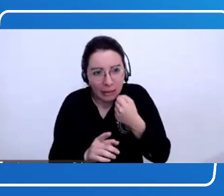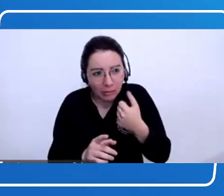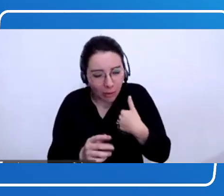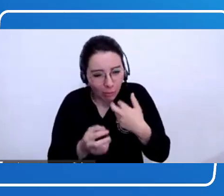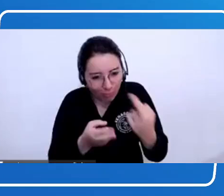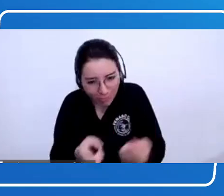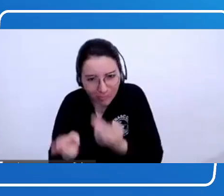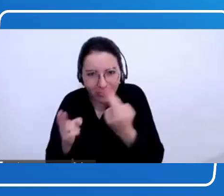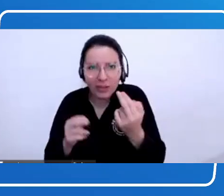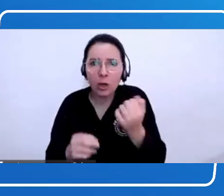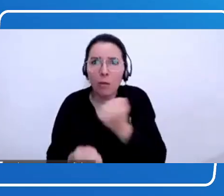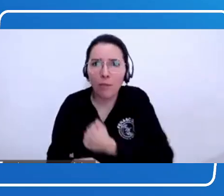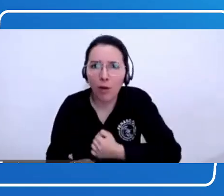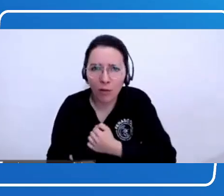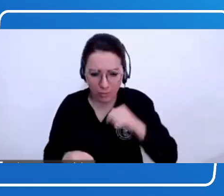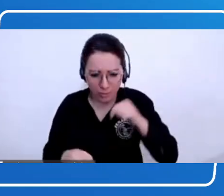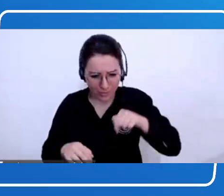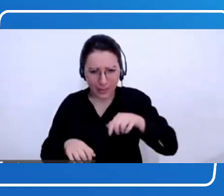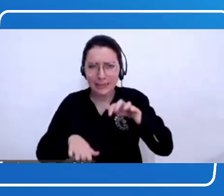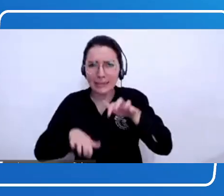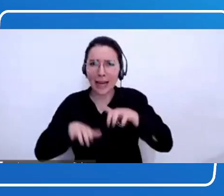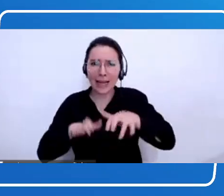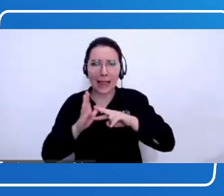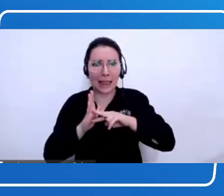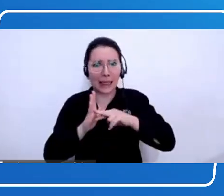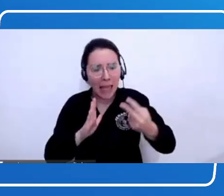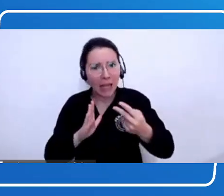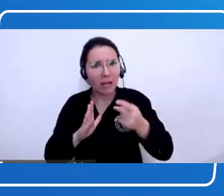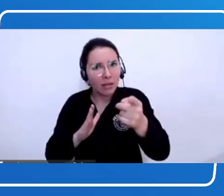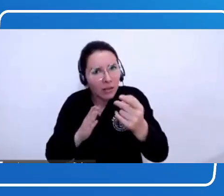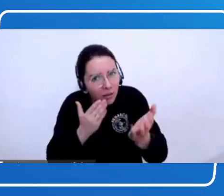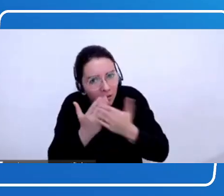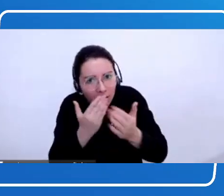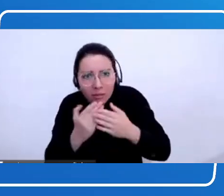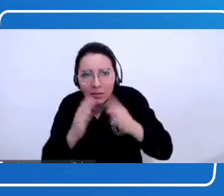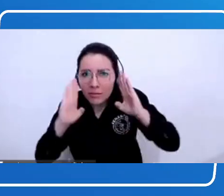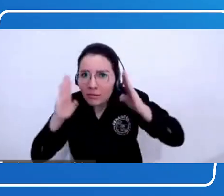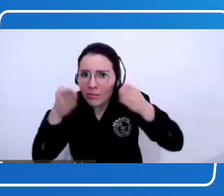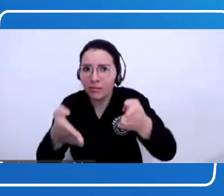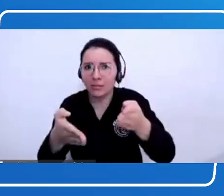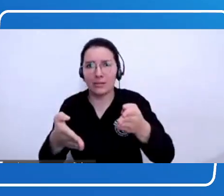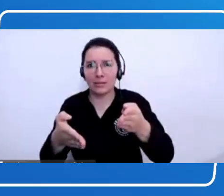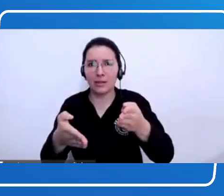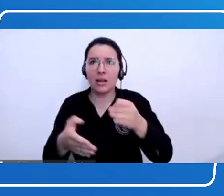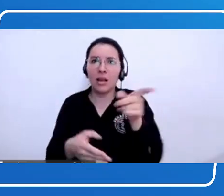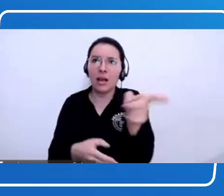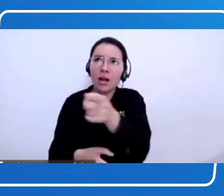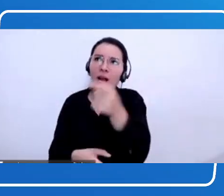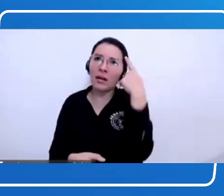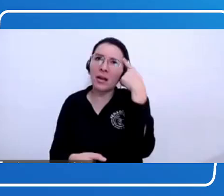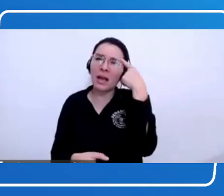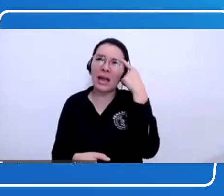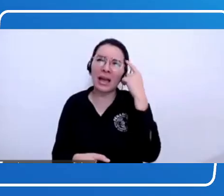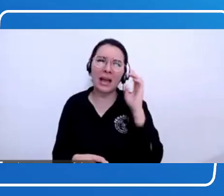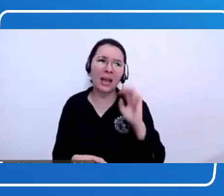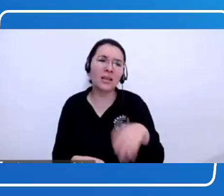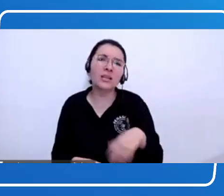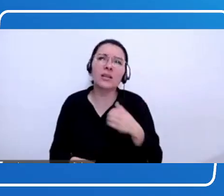sistema. Cuenten con la Secretaría Técnica. Que la Secretaría Técnica no sea un tema de venga, lo